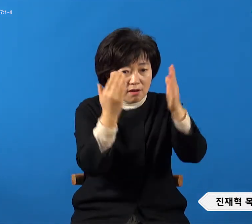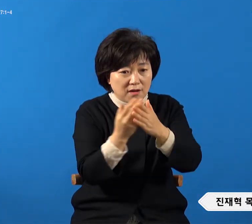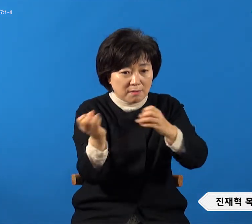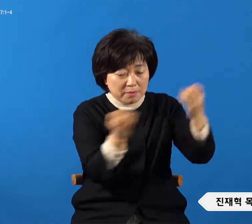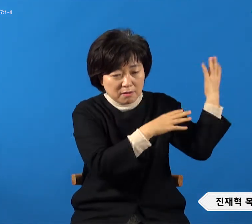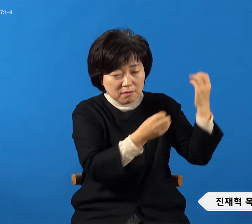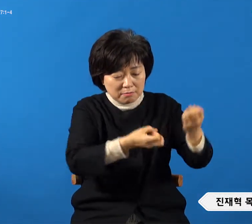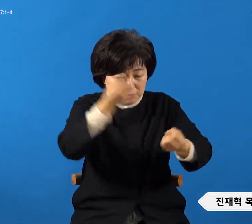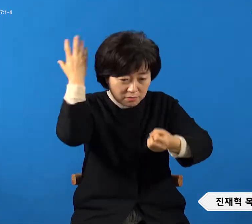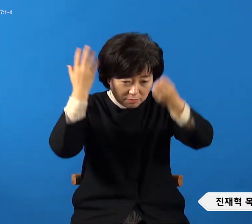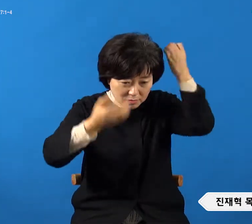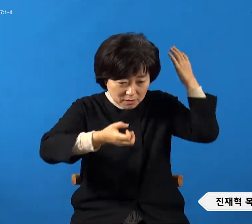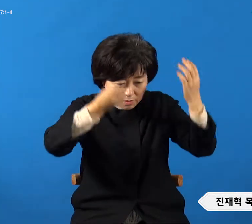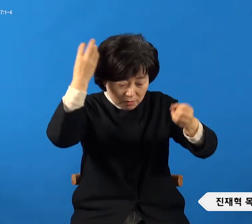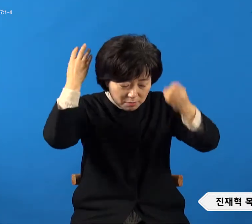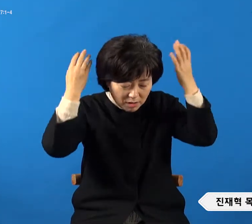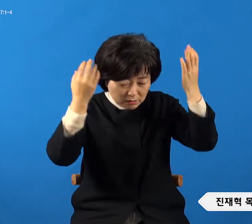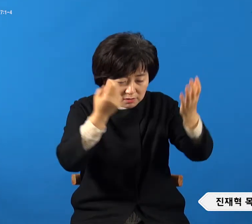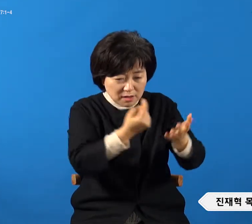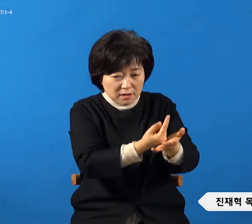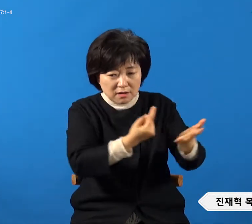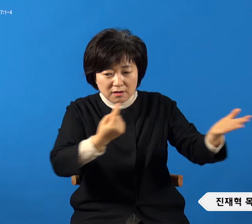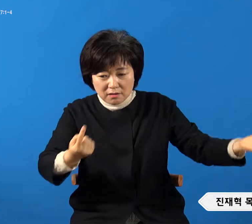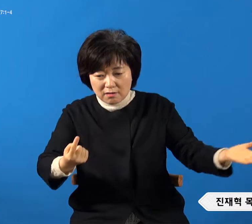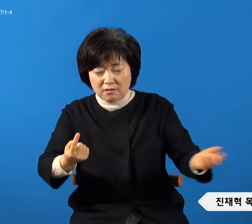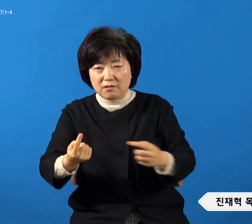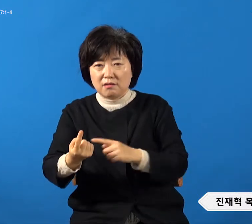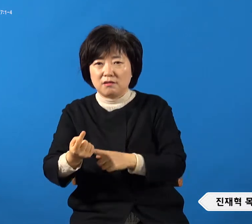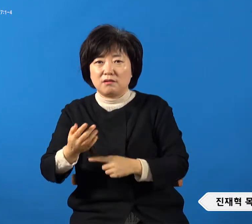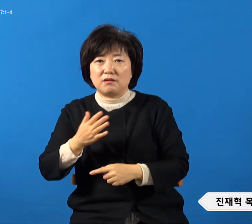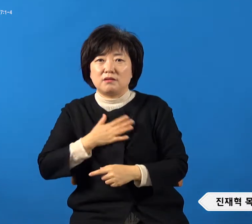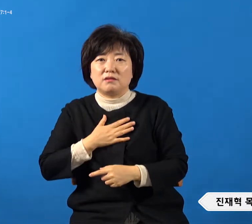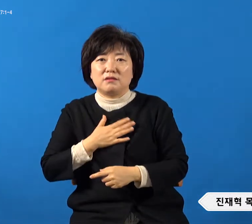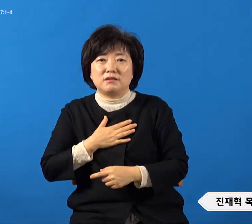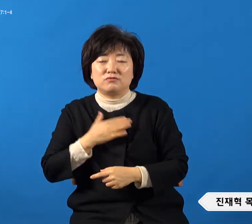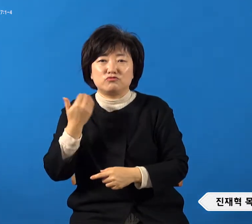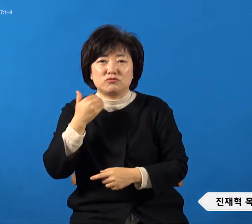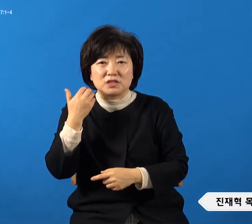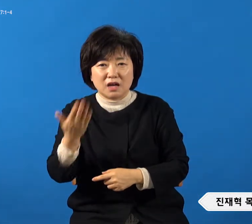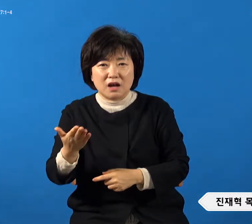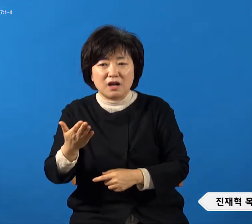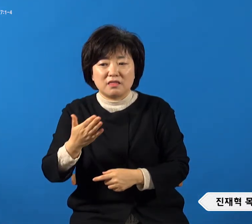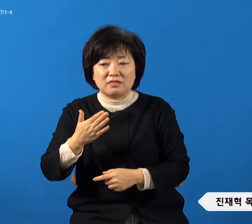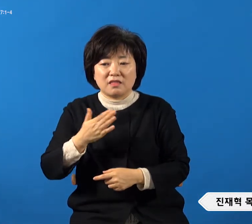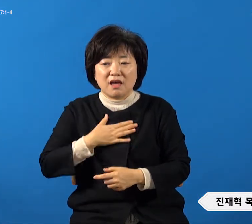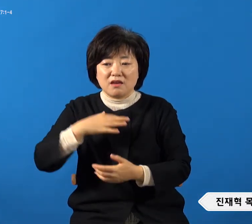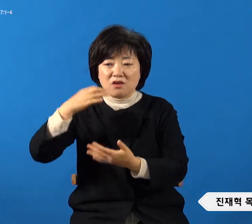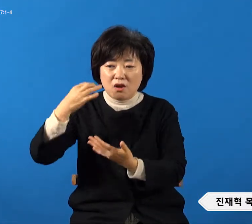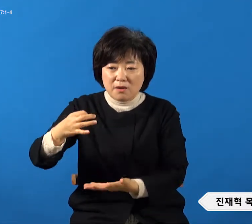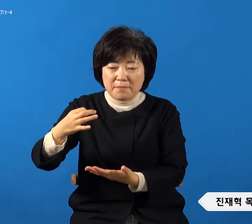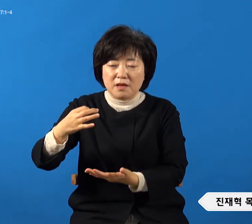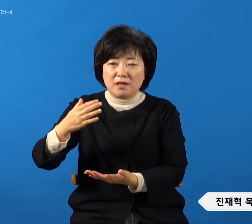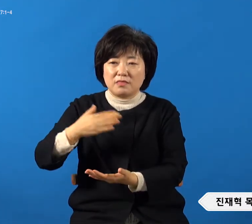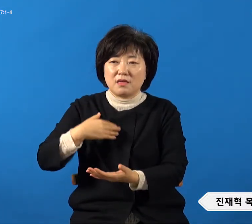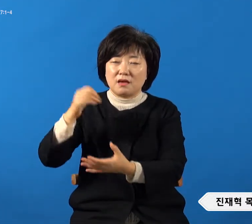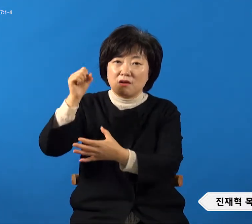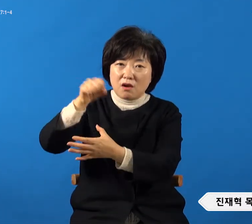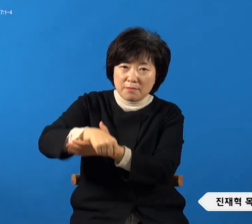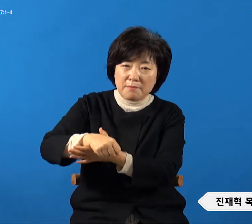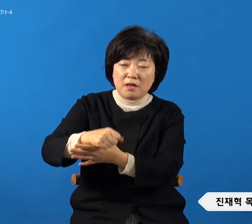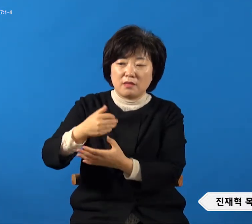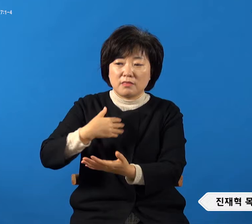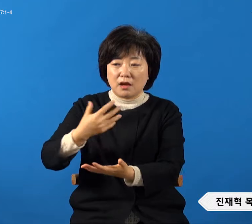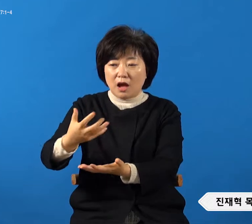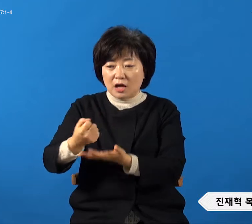우리는 생각하게 됩니다. 나의 소유보다, 나의 열매보다, 내가 누리고 있는 것과 가지고 있는